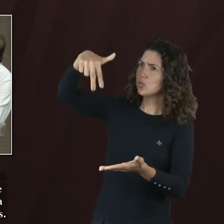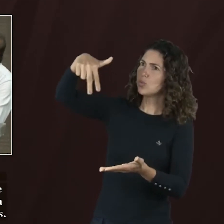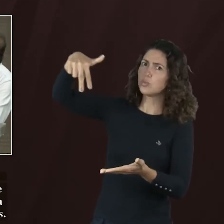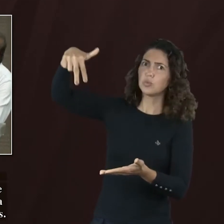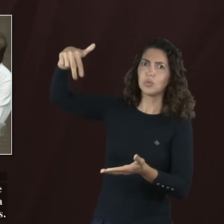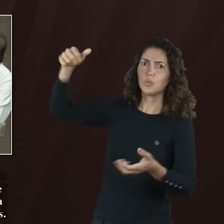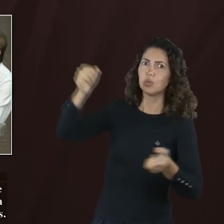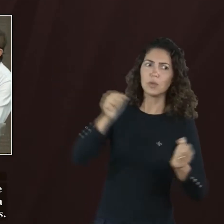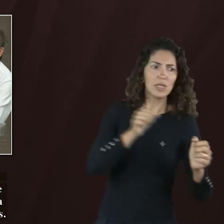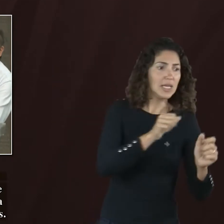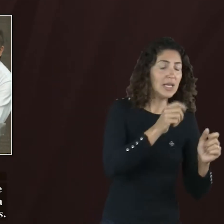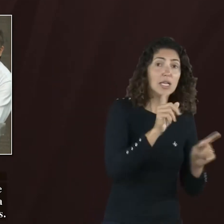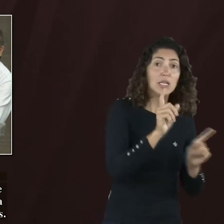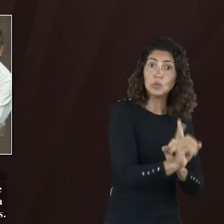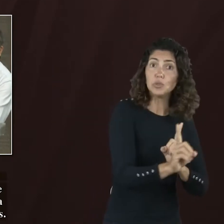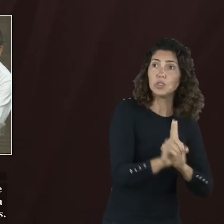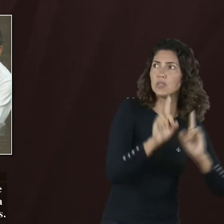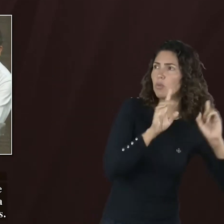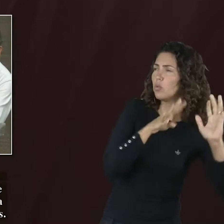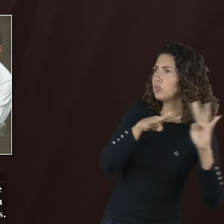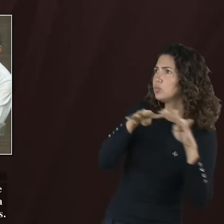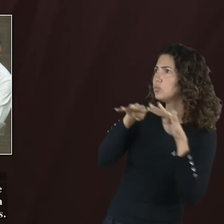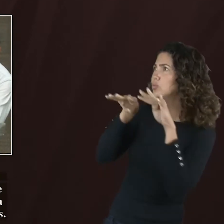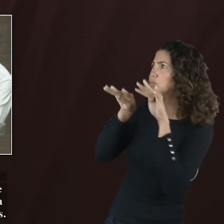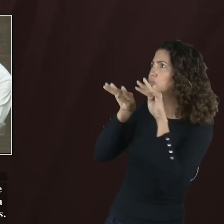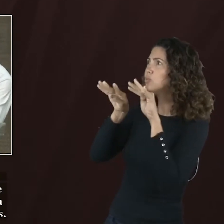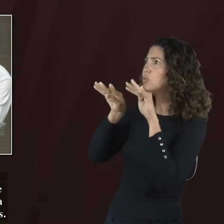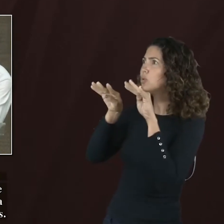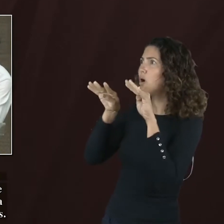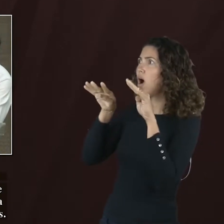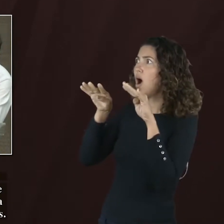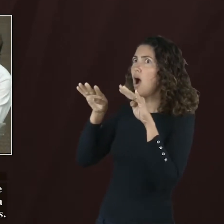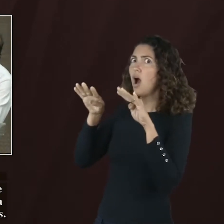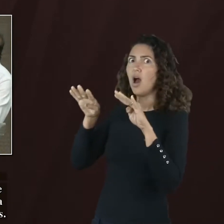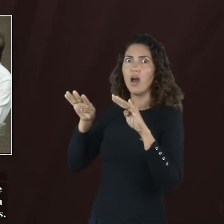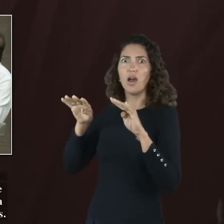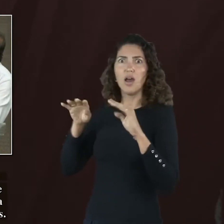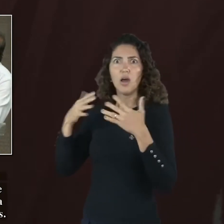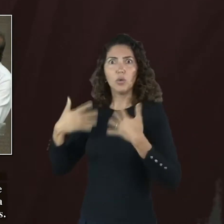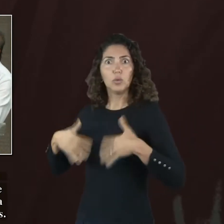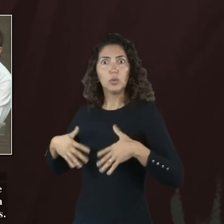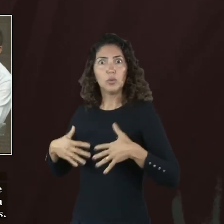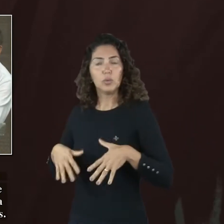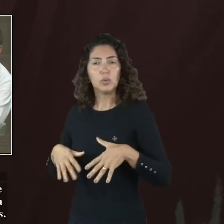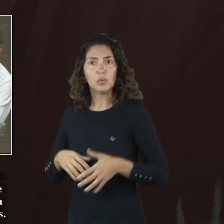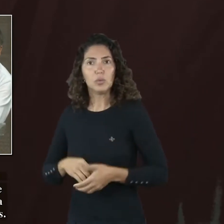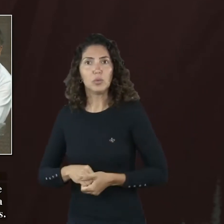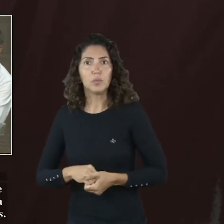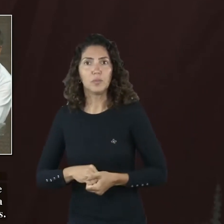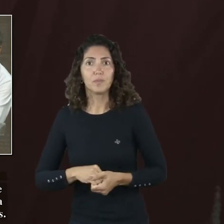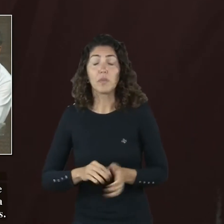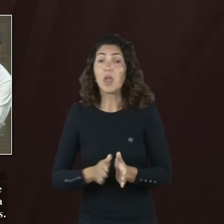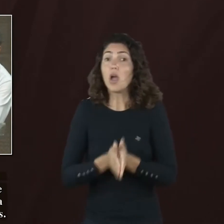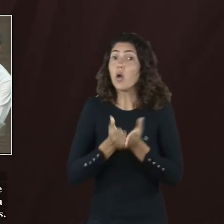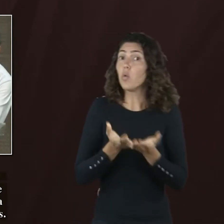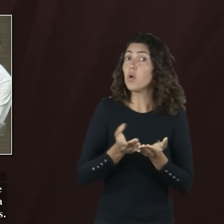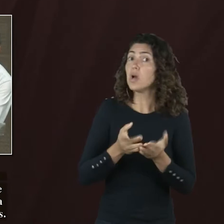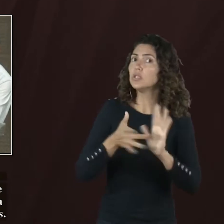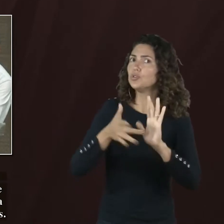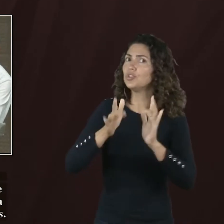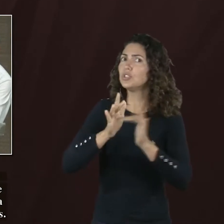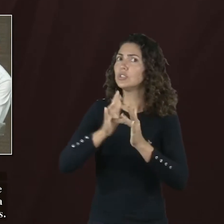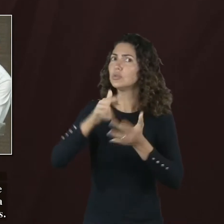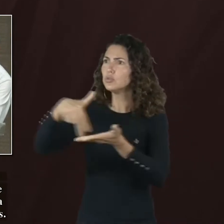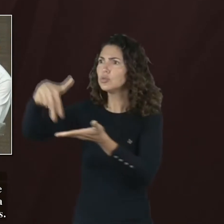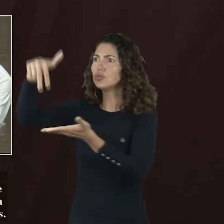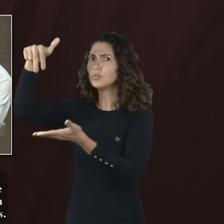ver ele subindo às alturas. Então, quando ele for subir às alturas, será que ele vai nos abandonar?